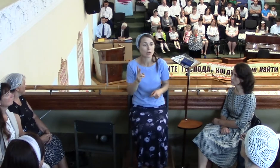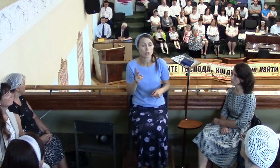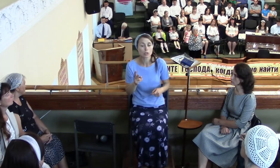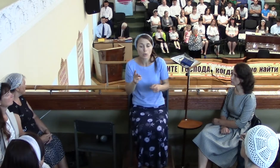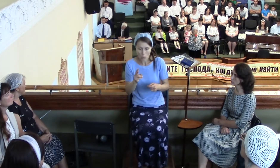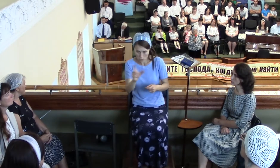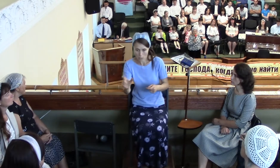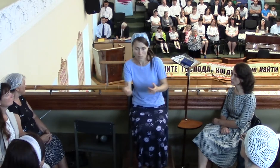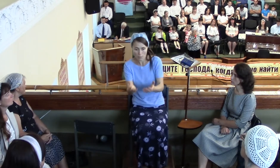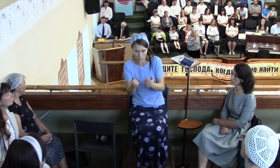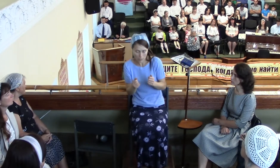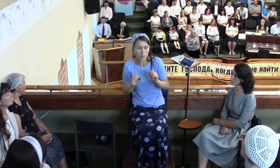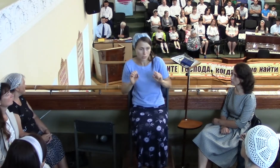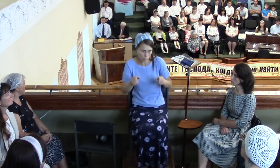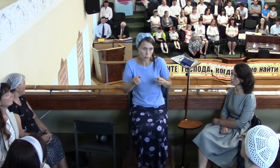в радость войти.